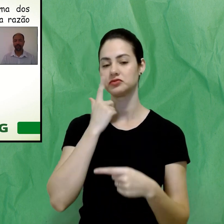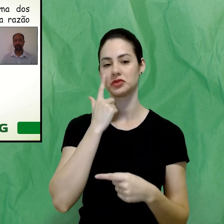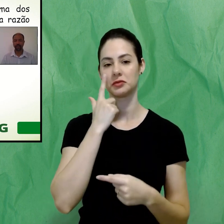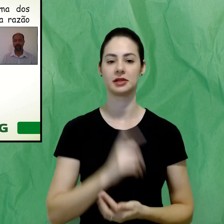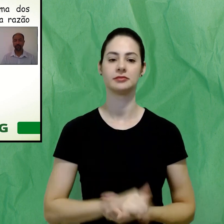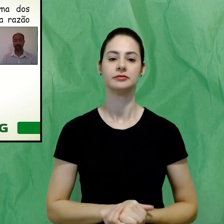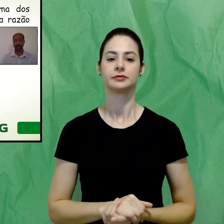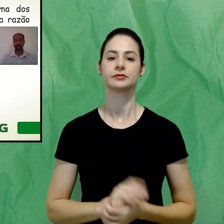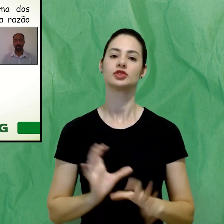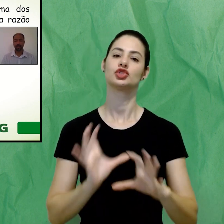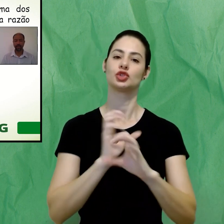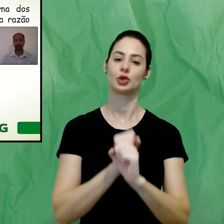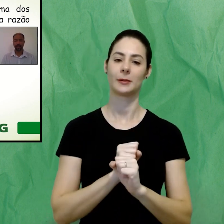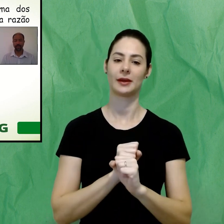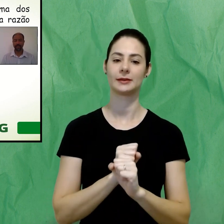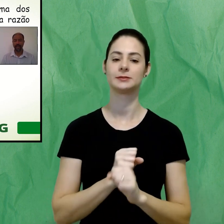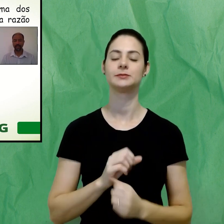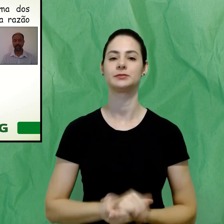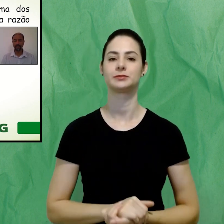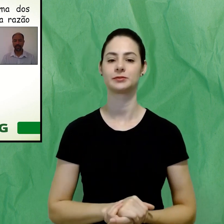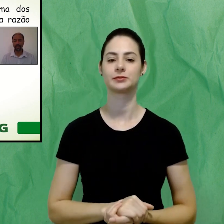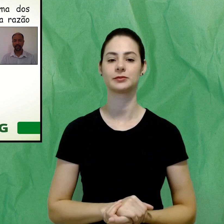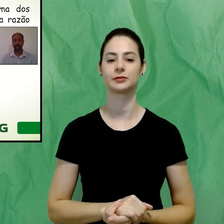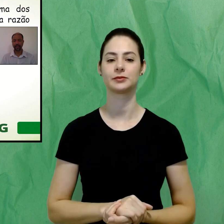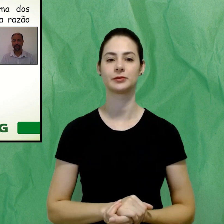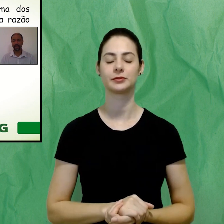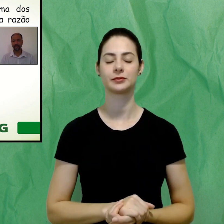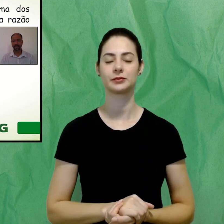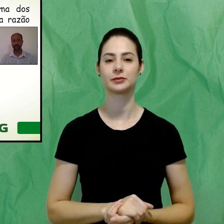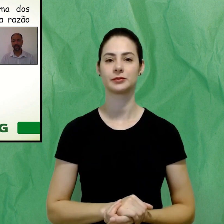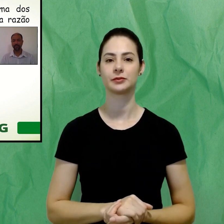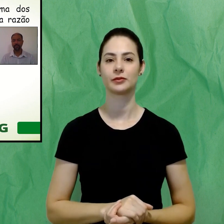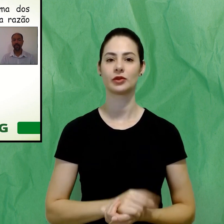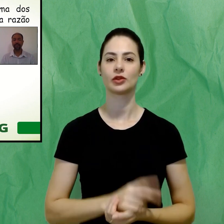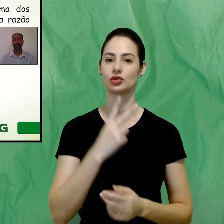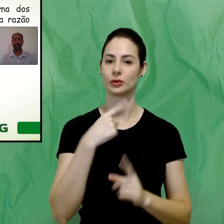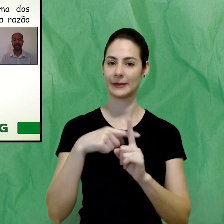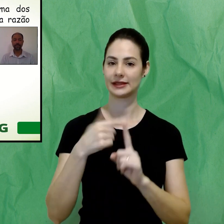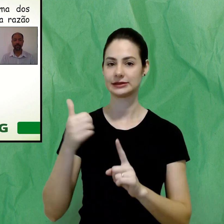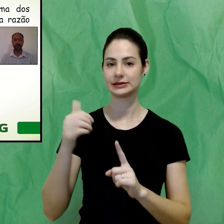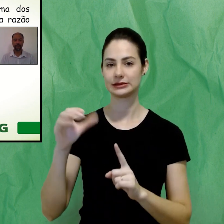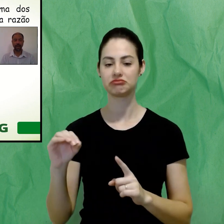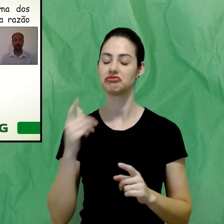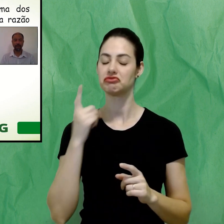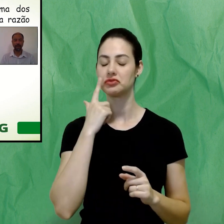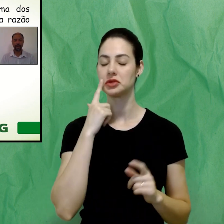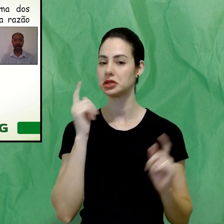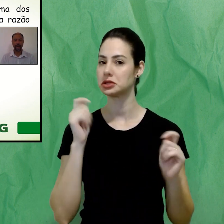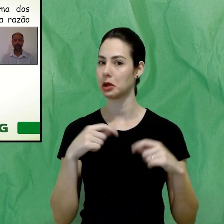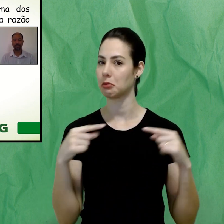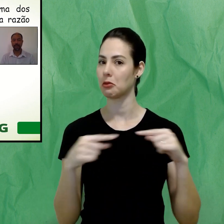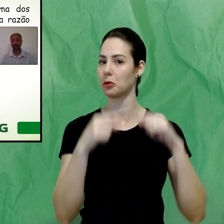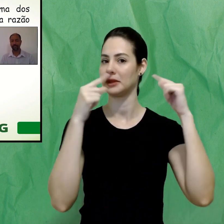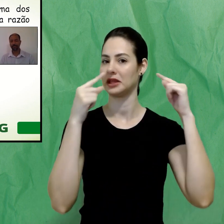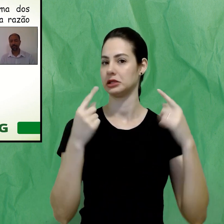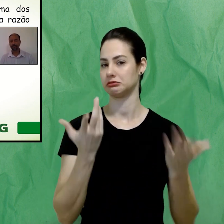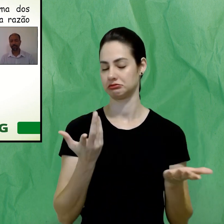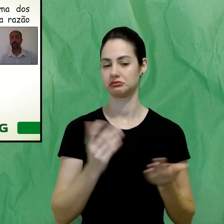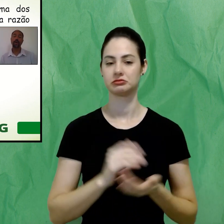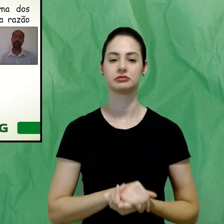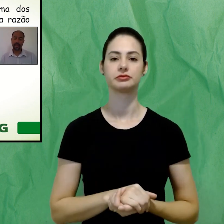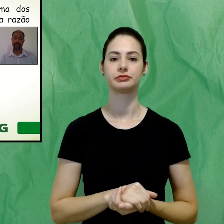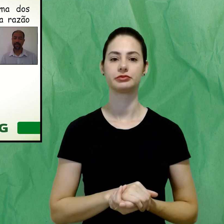15. Então, vamos fazer a soma, 2 mais 10 e 3 mais 15. E vamos verificar se ela é proporcional à